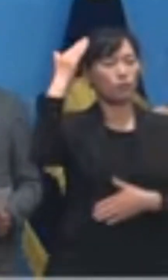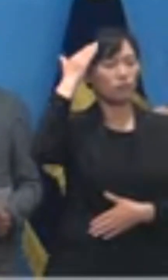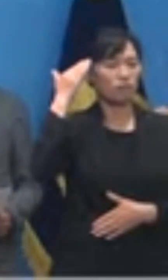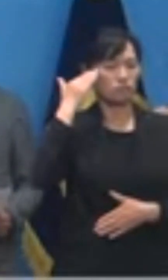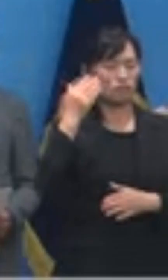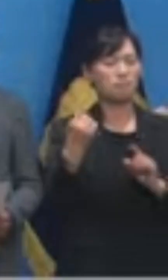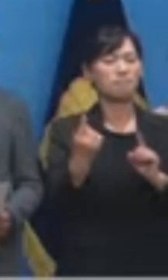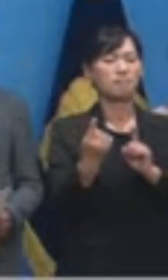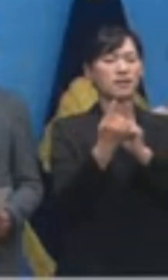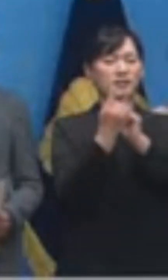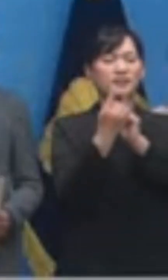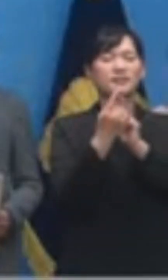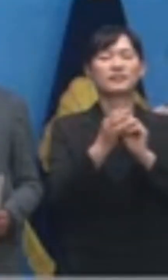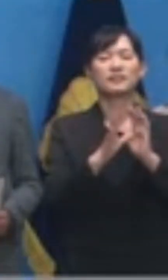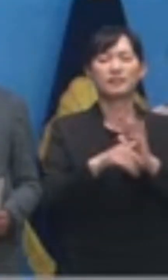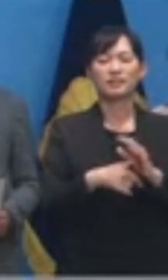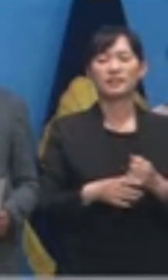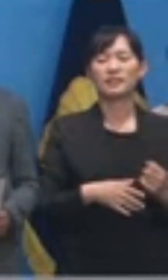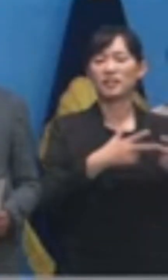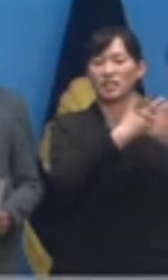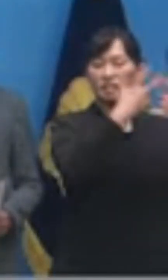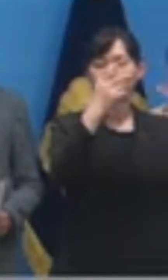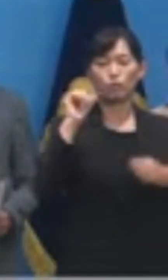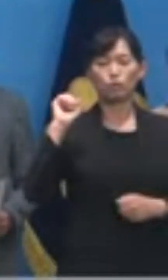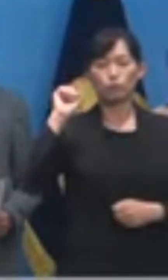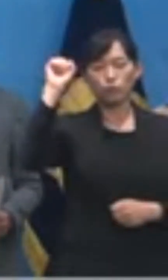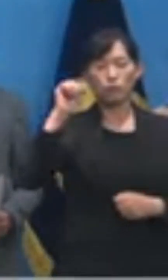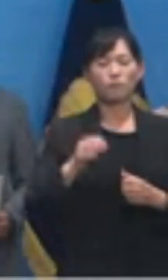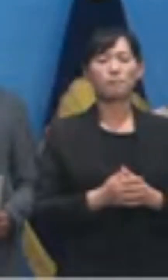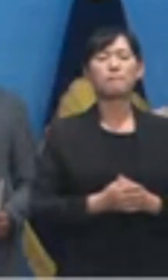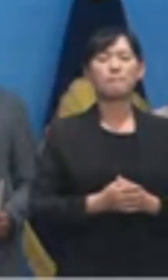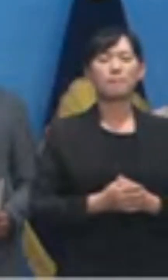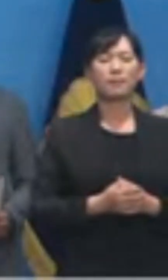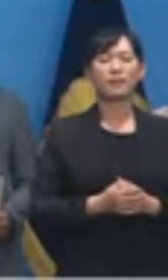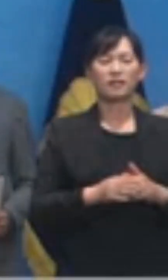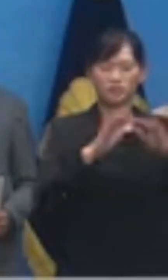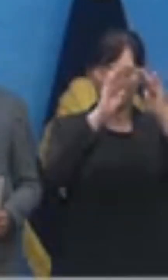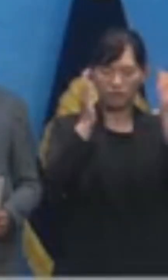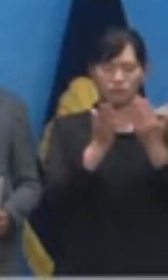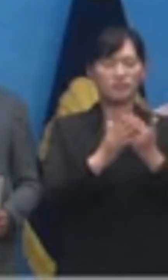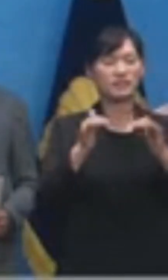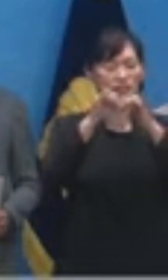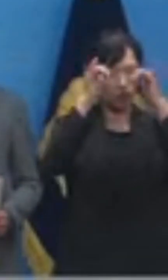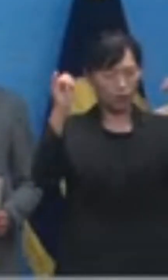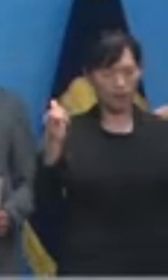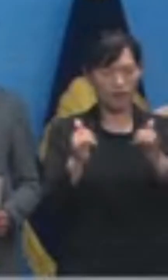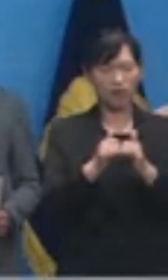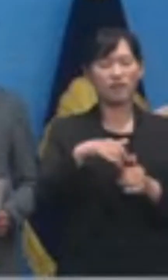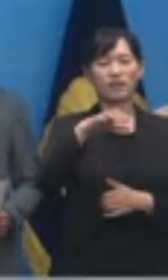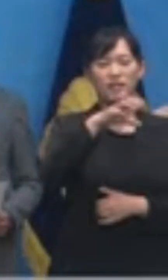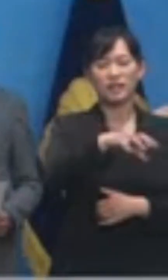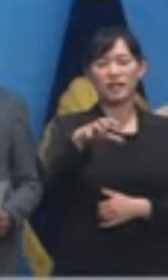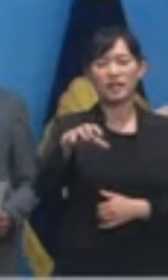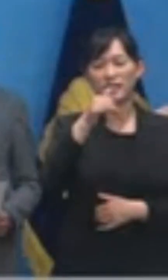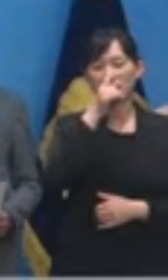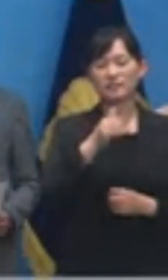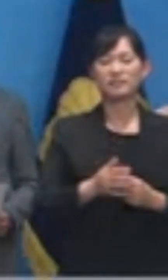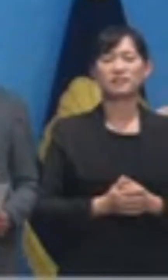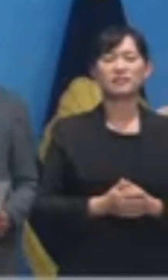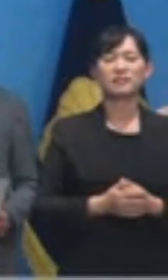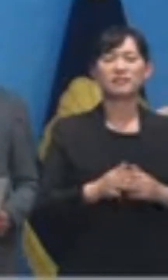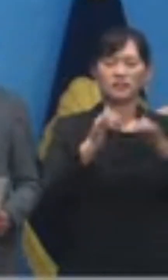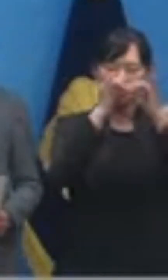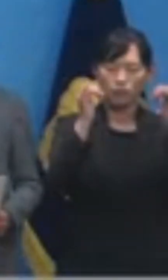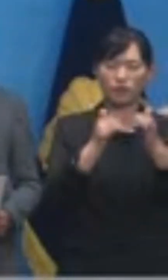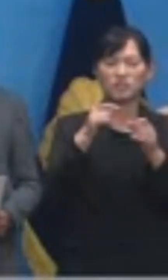대한민국을 맞이하는 시점에서 이재명 후보가 전 사회 영역에 존재하는 퍼져 있는